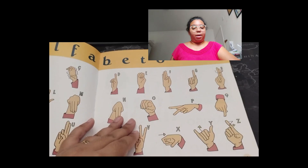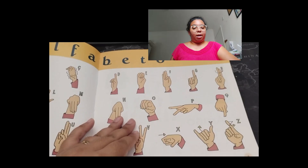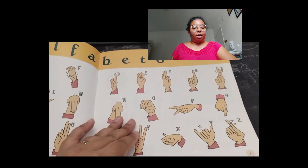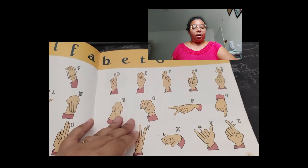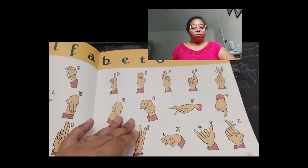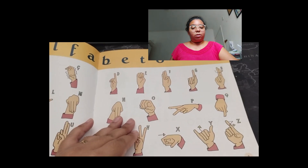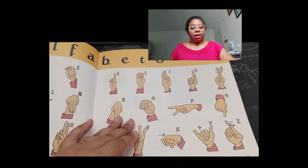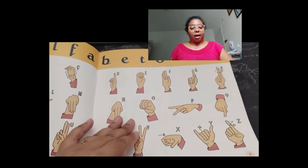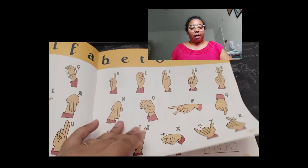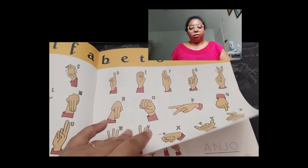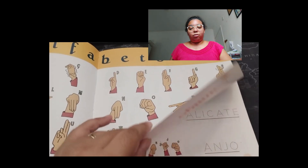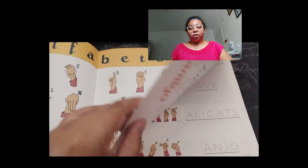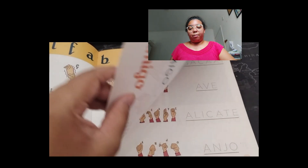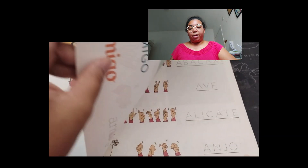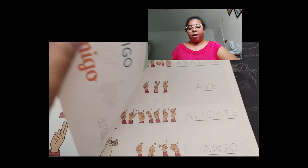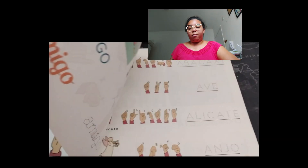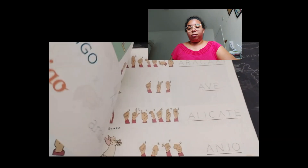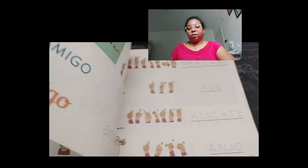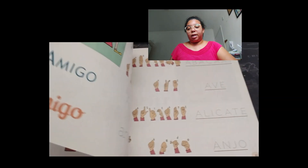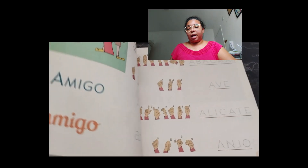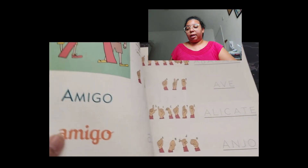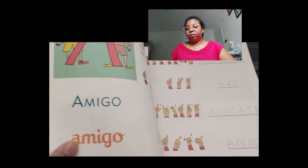bem usado, já bem manuseado.